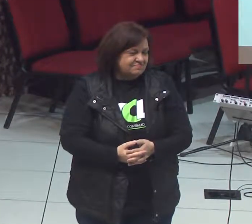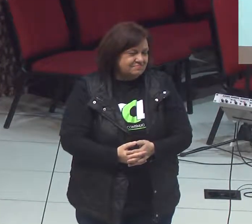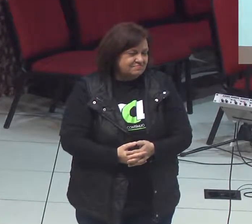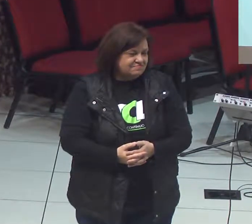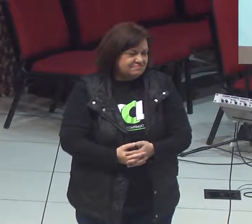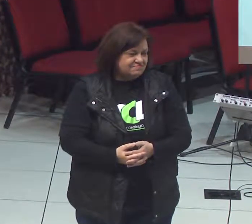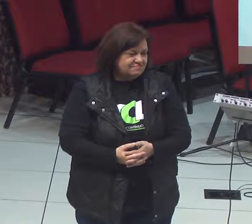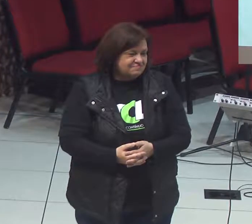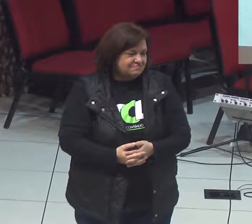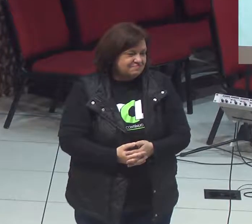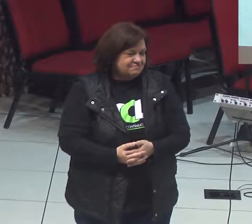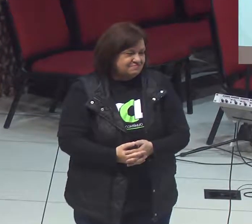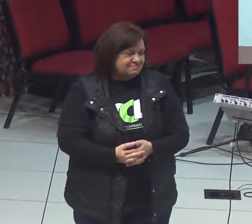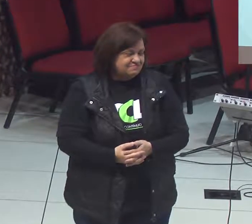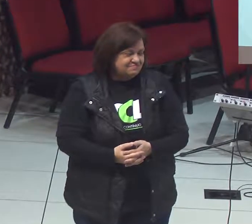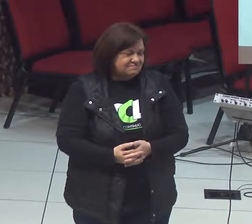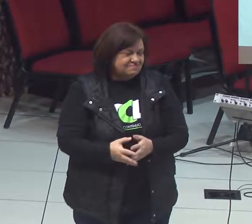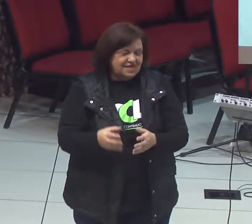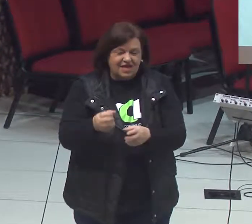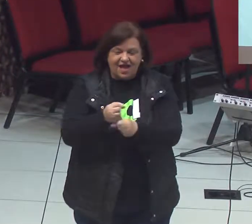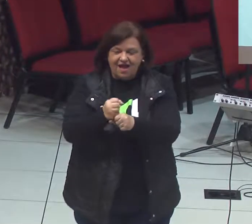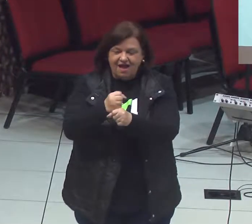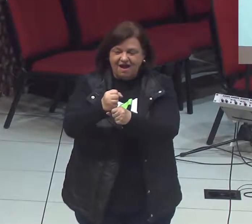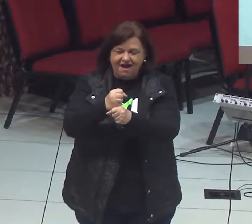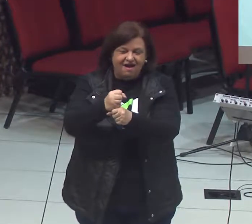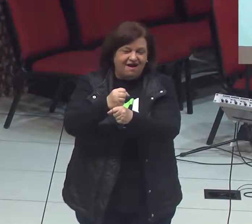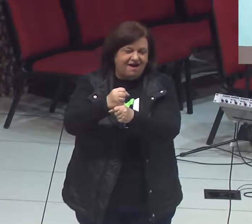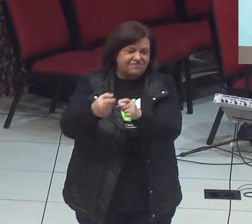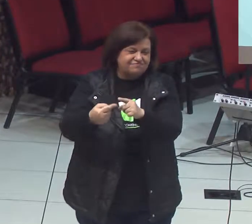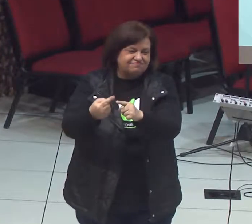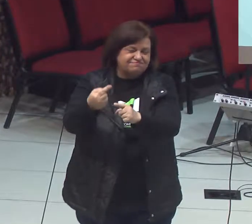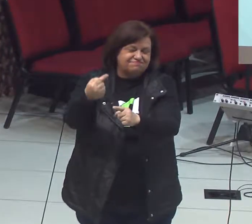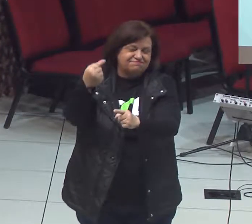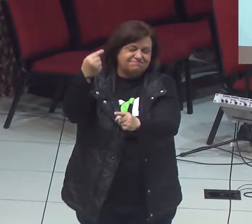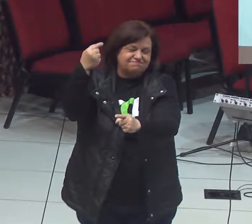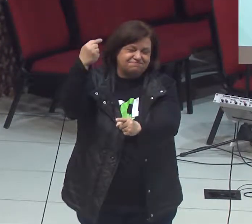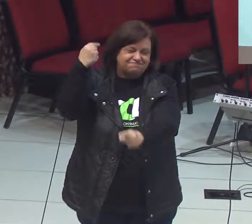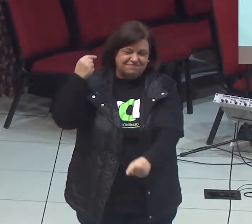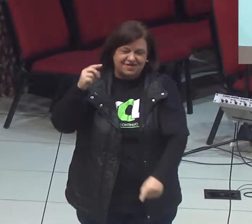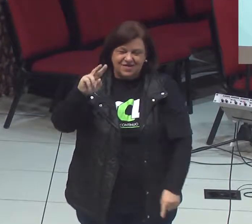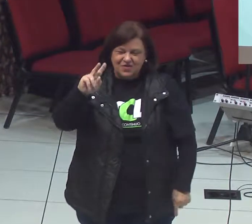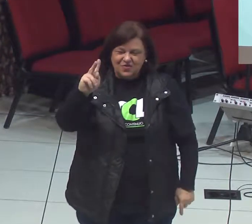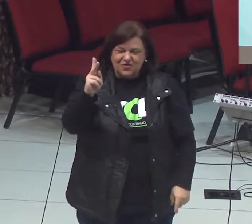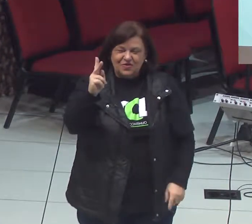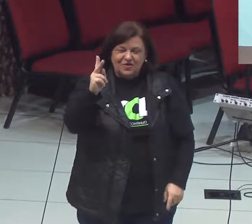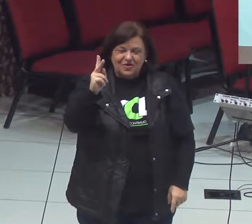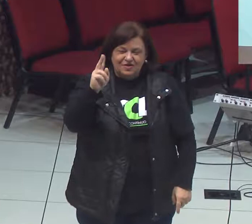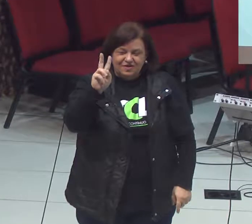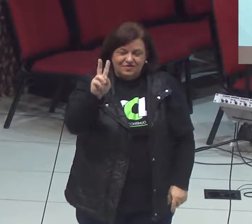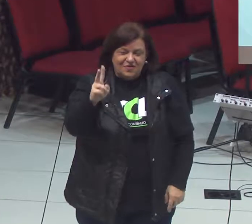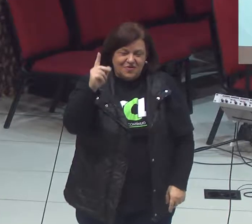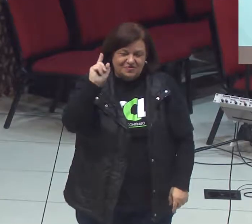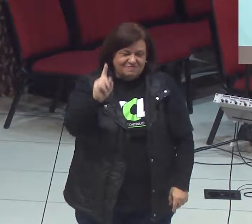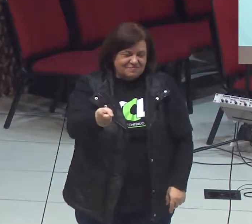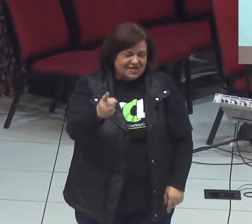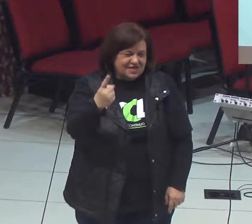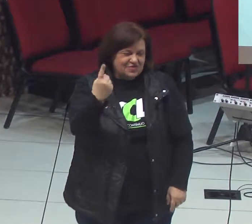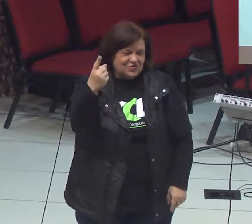– 2018 anos atrás. 2018, né? Ele não veio ainda.